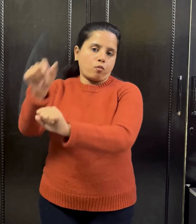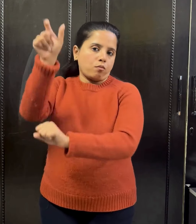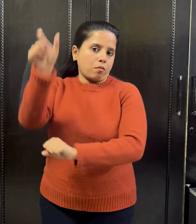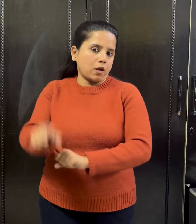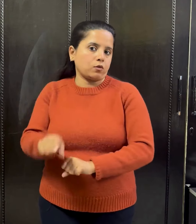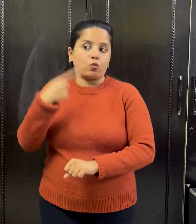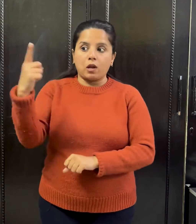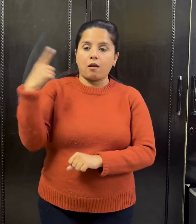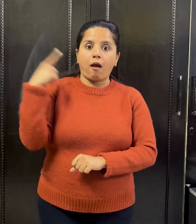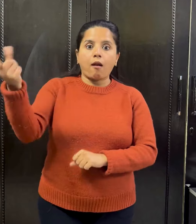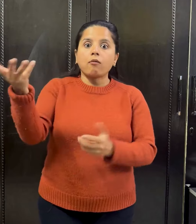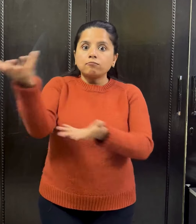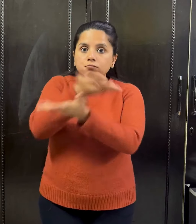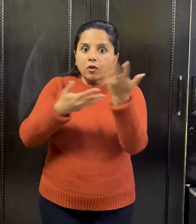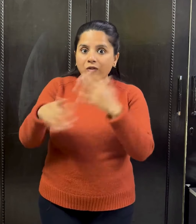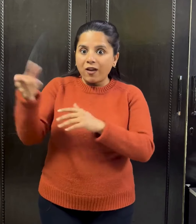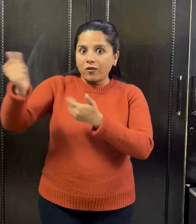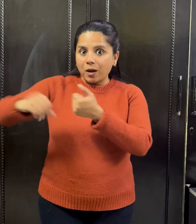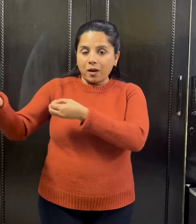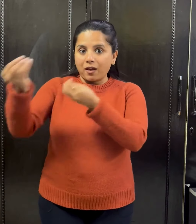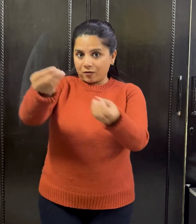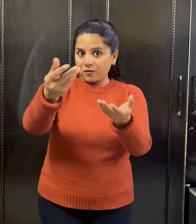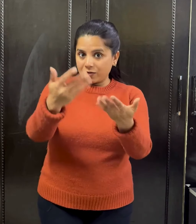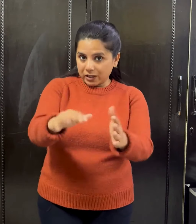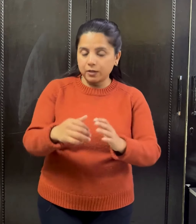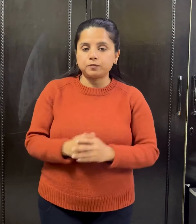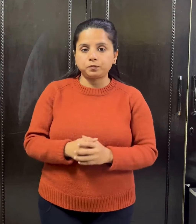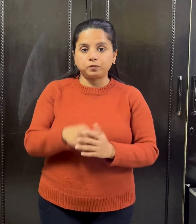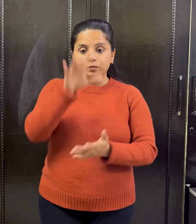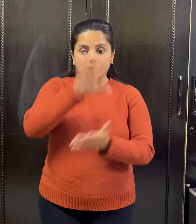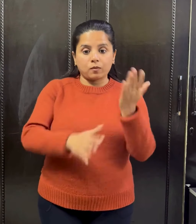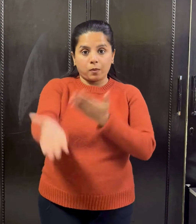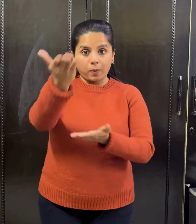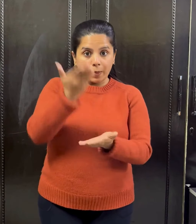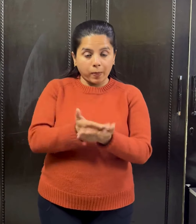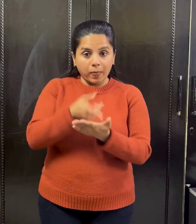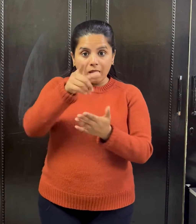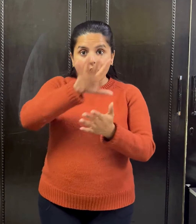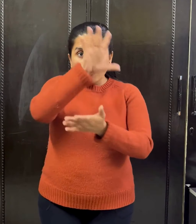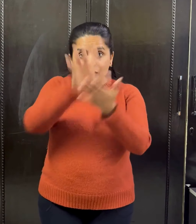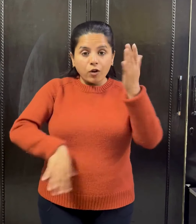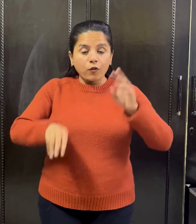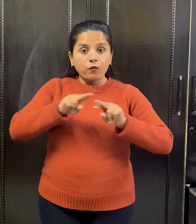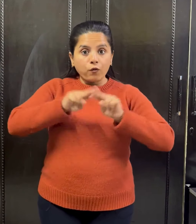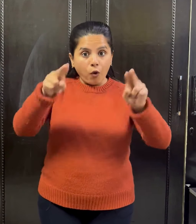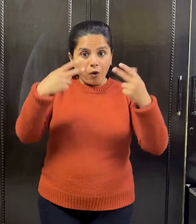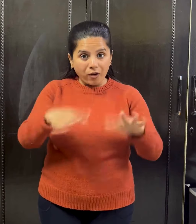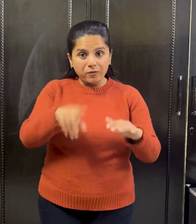फॉर्म को कंप्लीट करने के लिए और सबमिट करने से पहले आप डिक्लेरेशन को ध्यान से पढ़ें